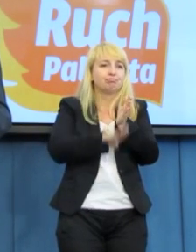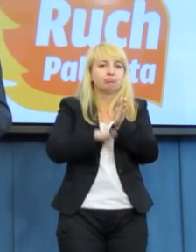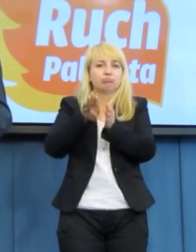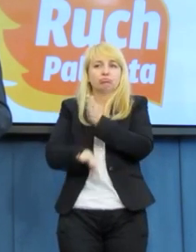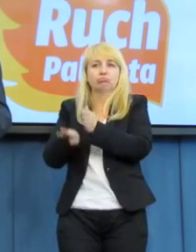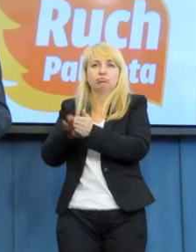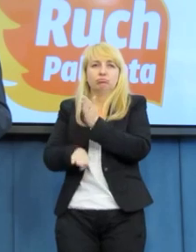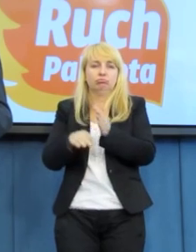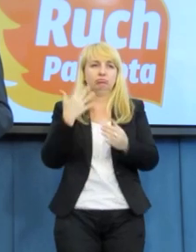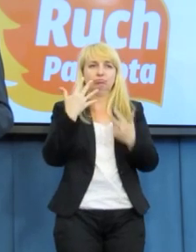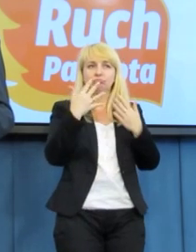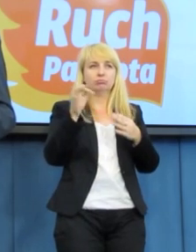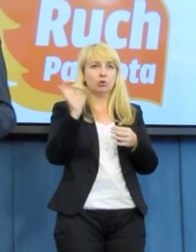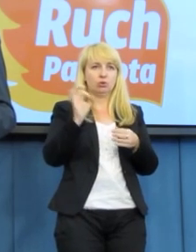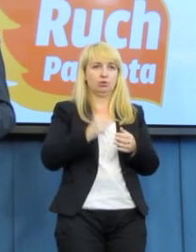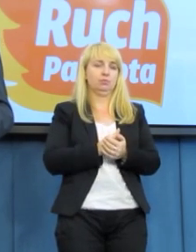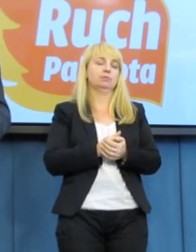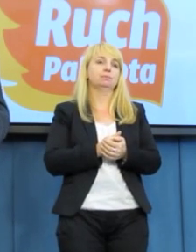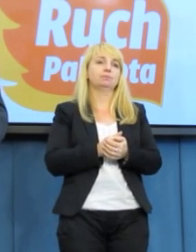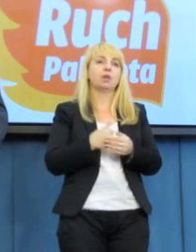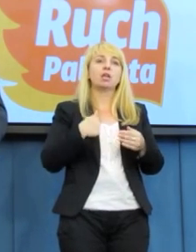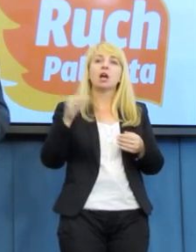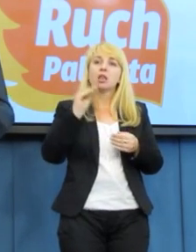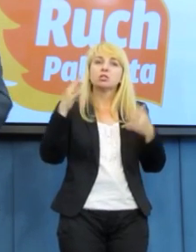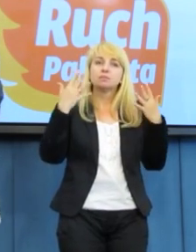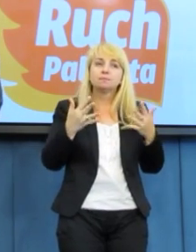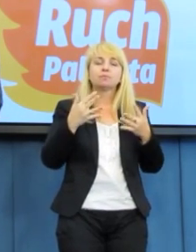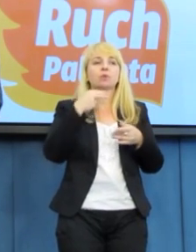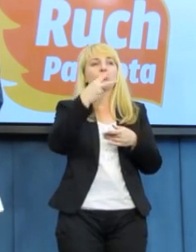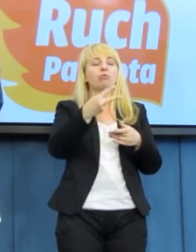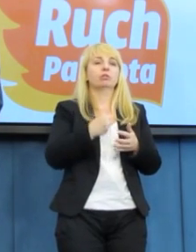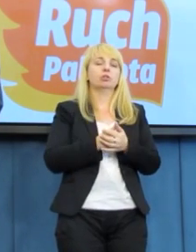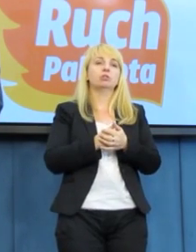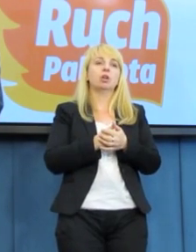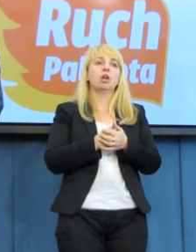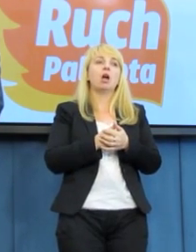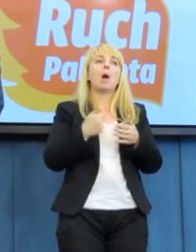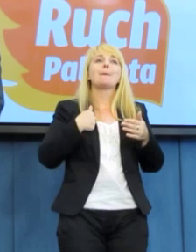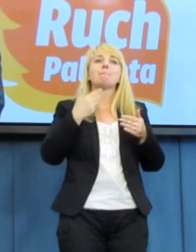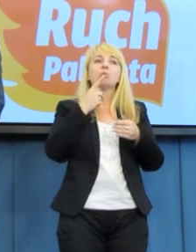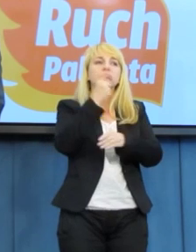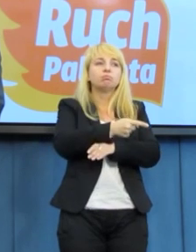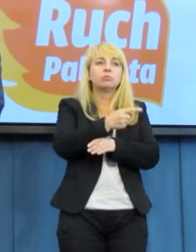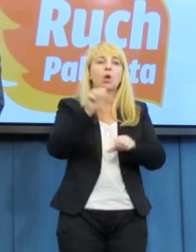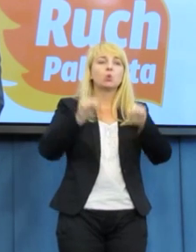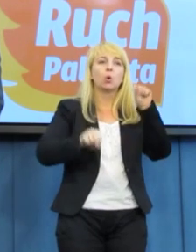zaniżonej cenie nieruchomości. Ja bym chciał jeszcze skomentować wyrok sądu.